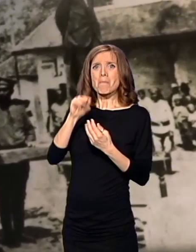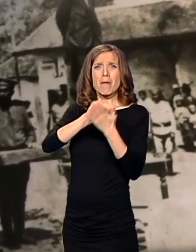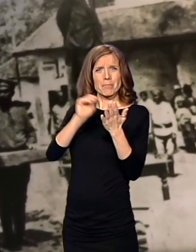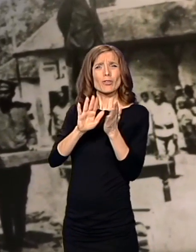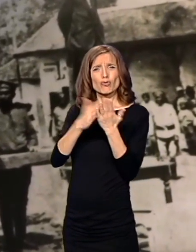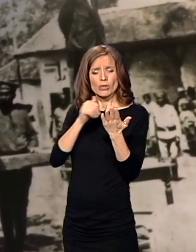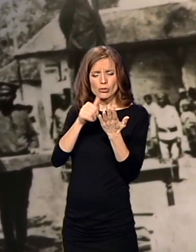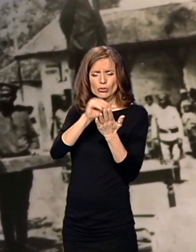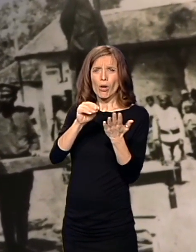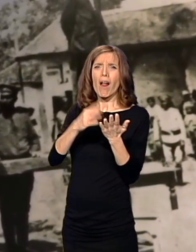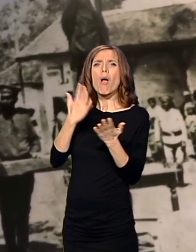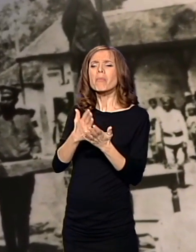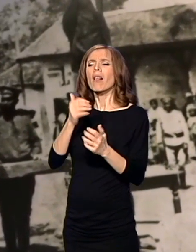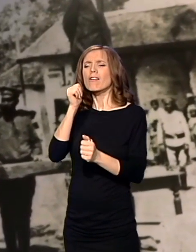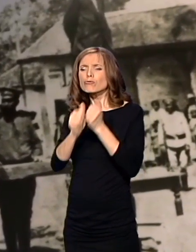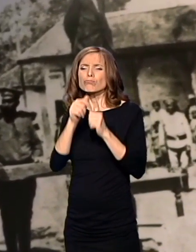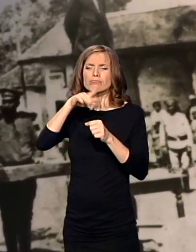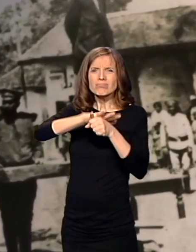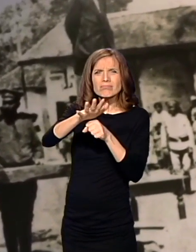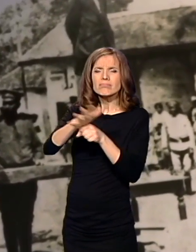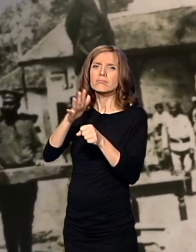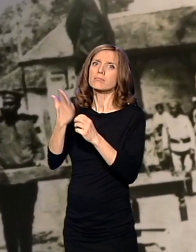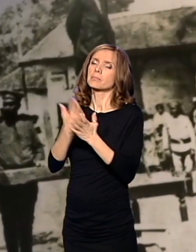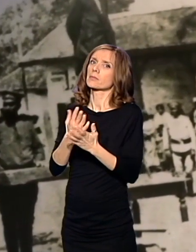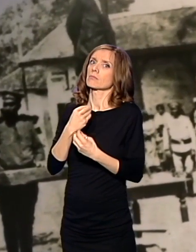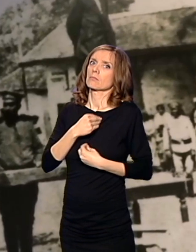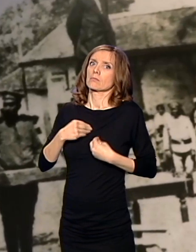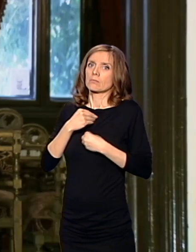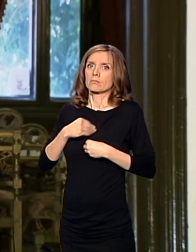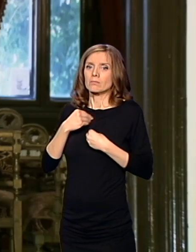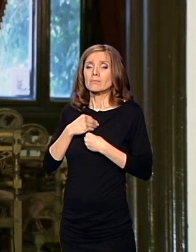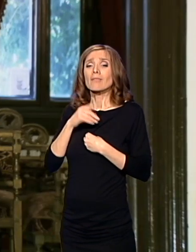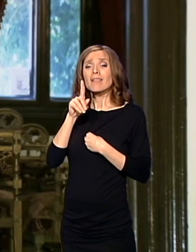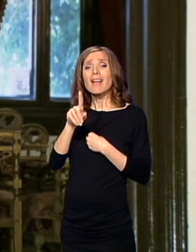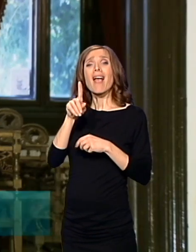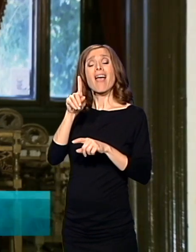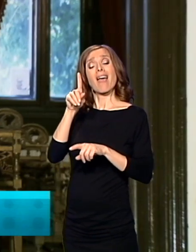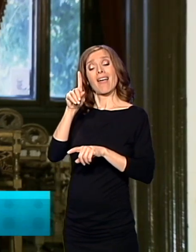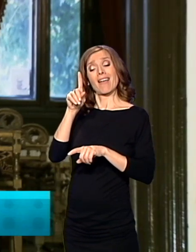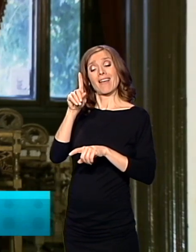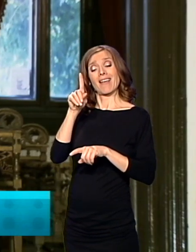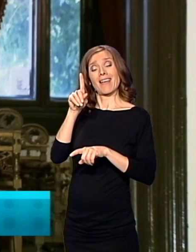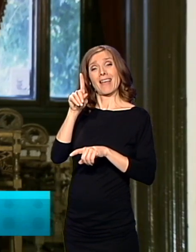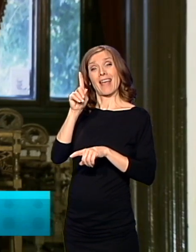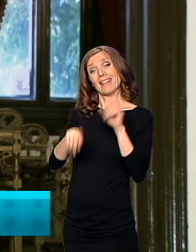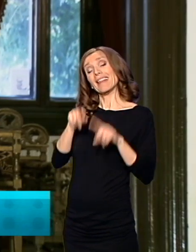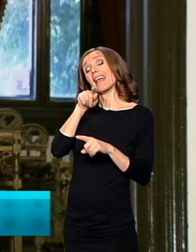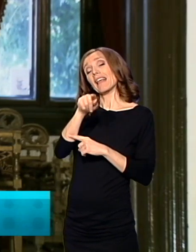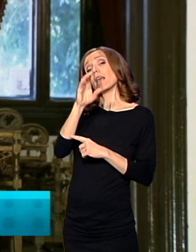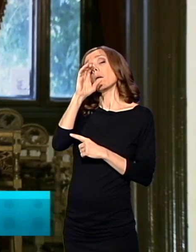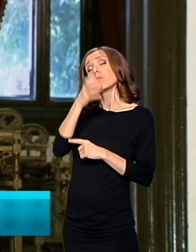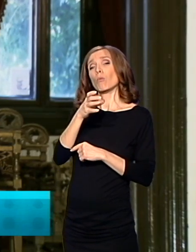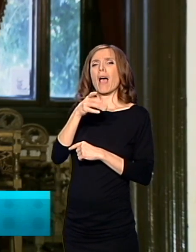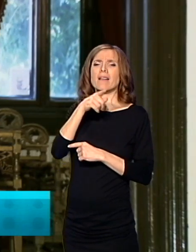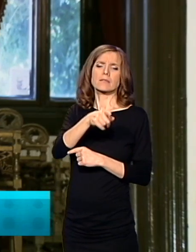zločini bili neopisivi, da su pojedini Bugarski zločinci, narednici,